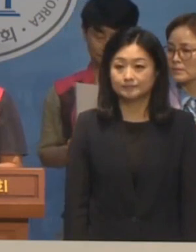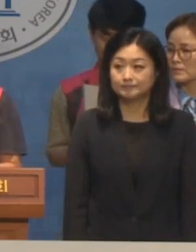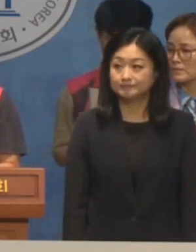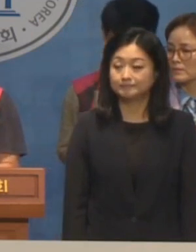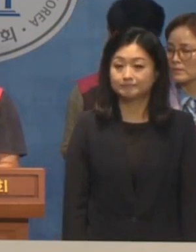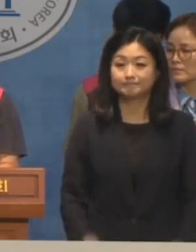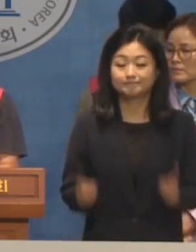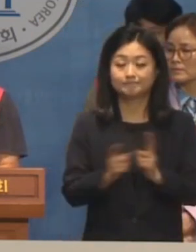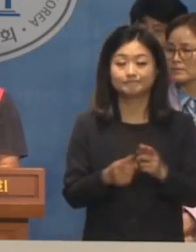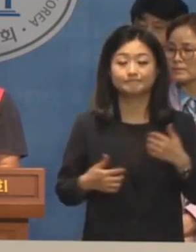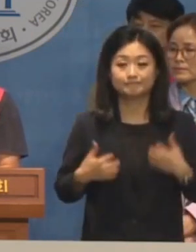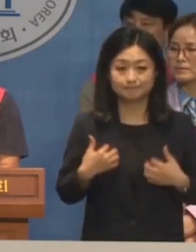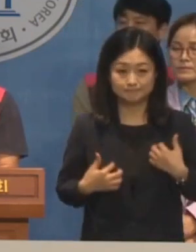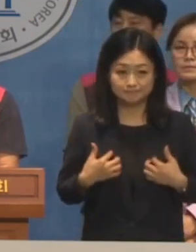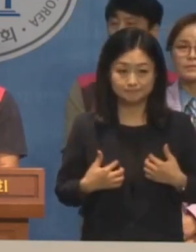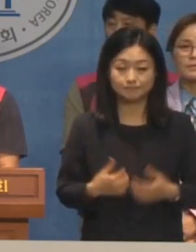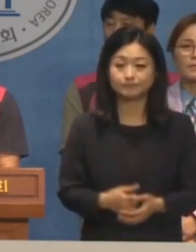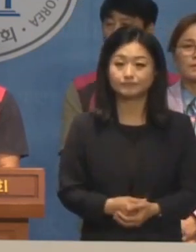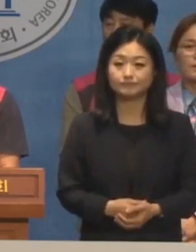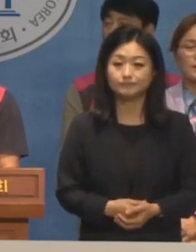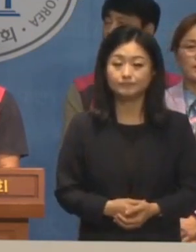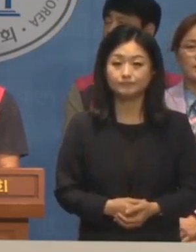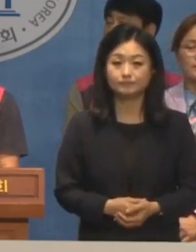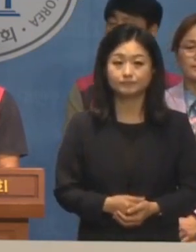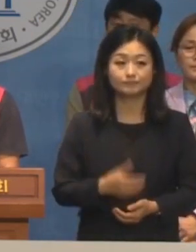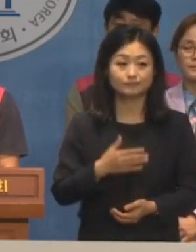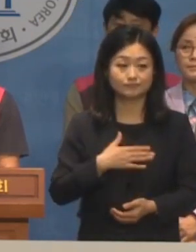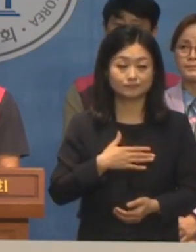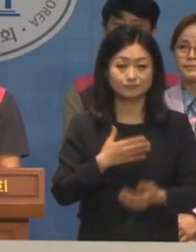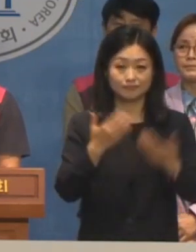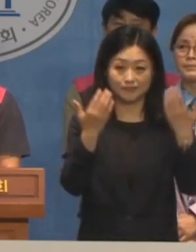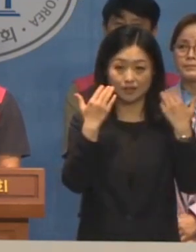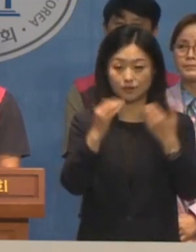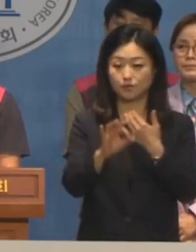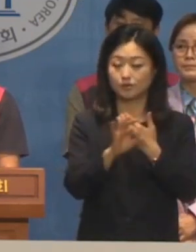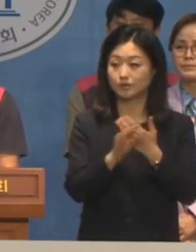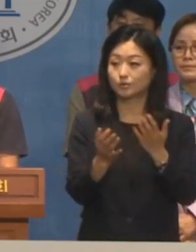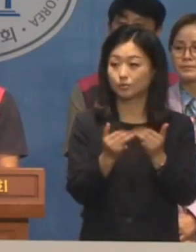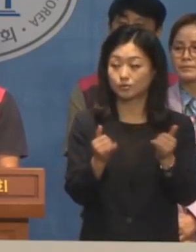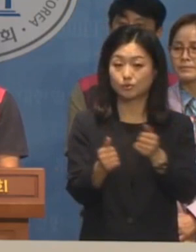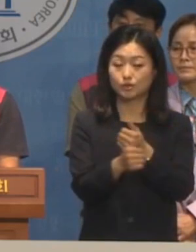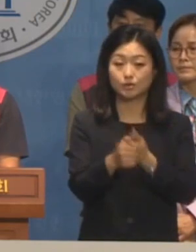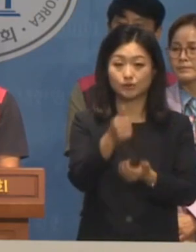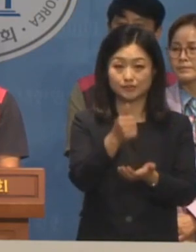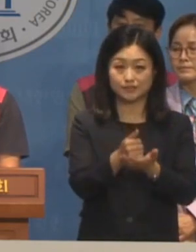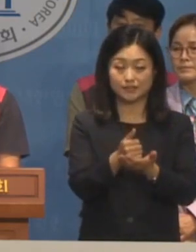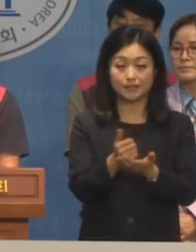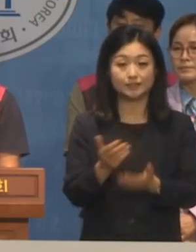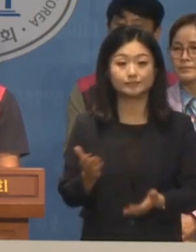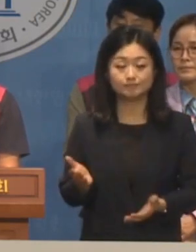예, 반갑습니다. 저는 학교 비정규직 노동조합 위원장 민태호입니다.